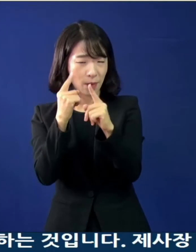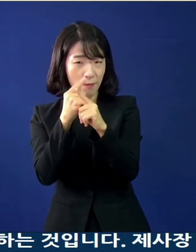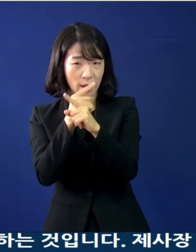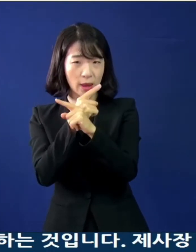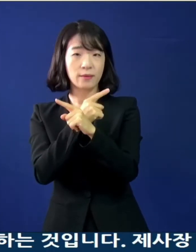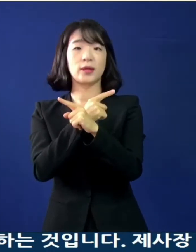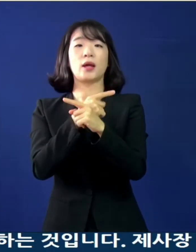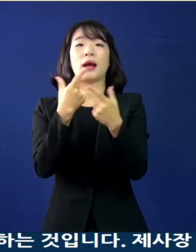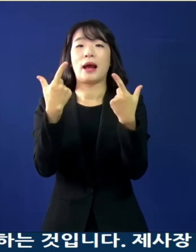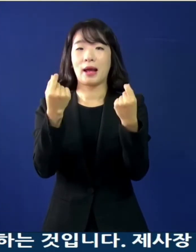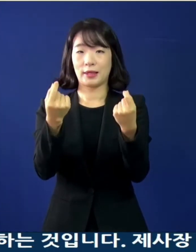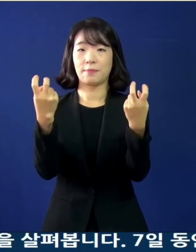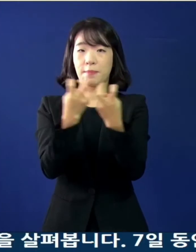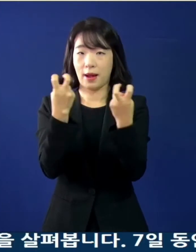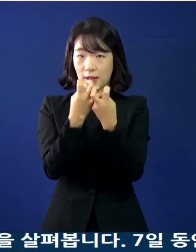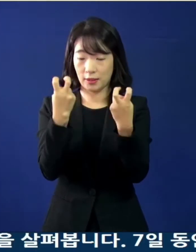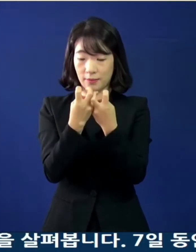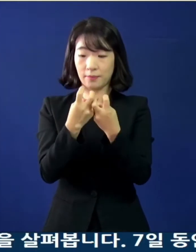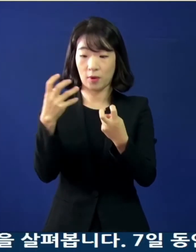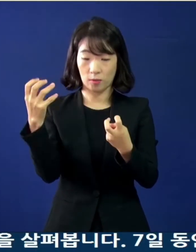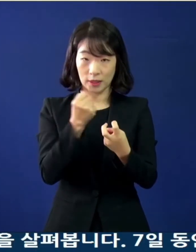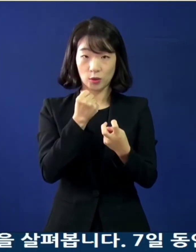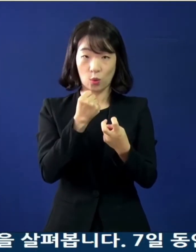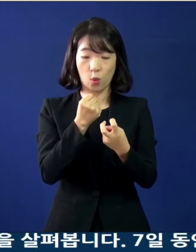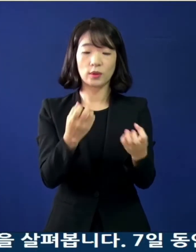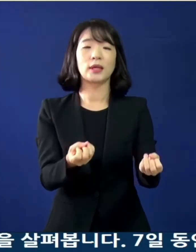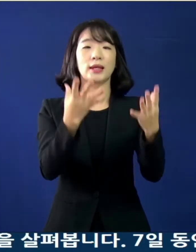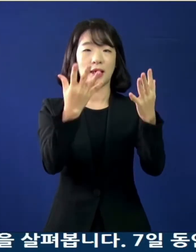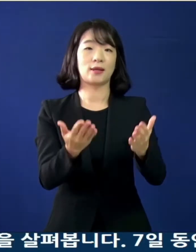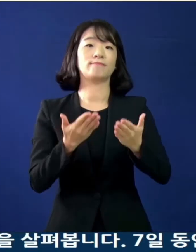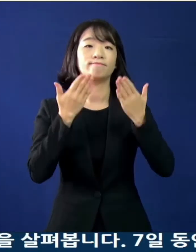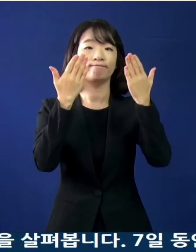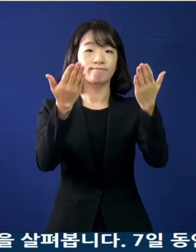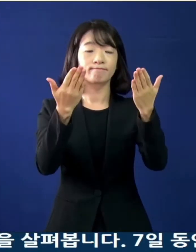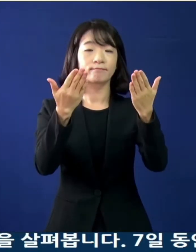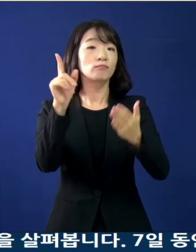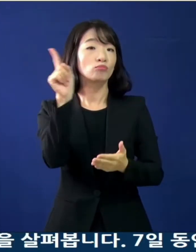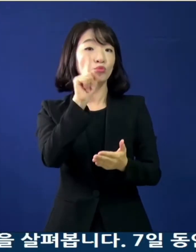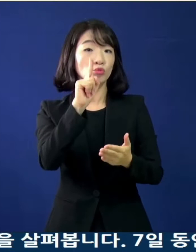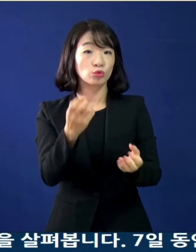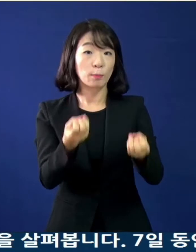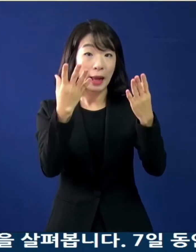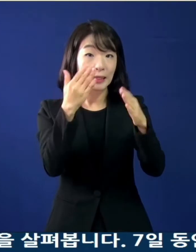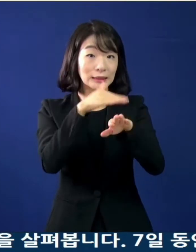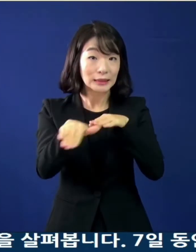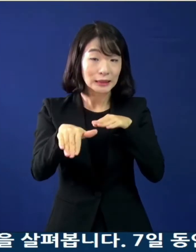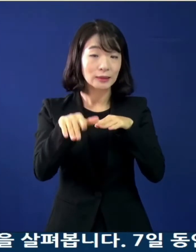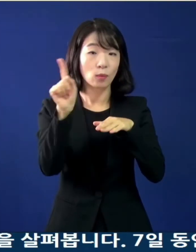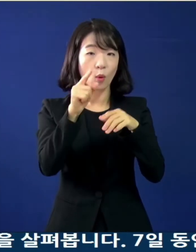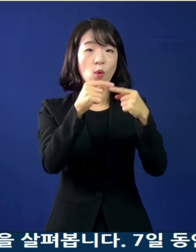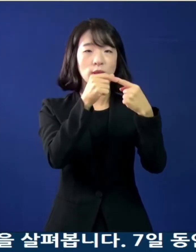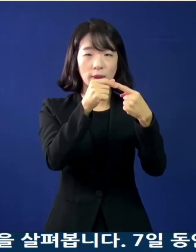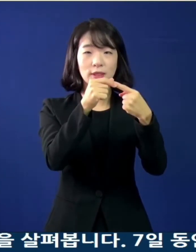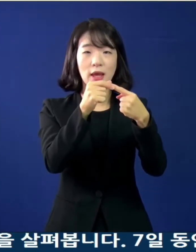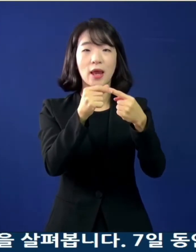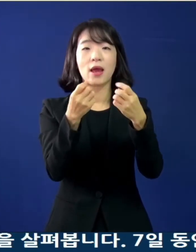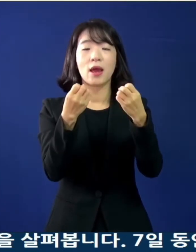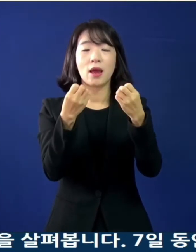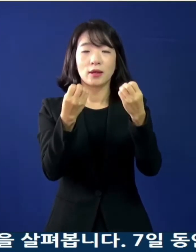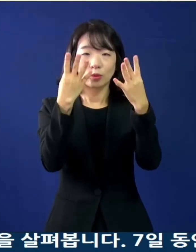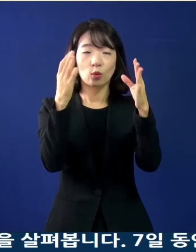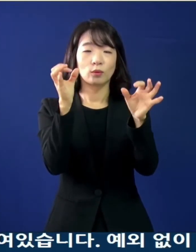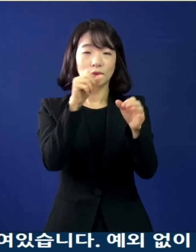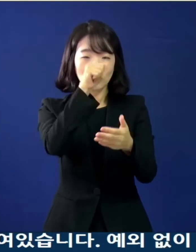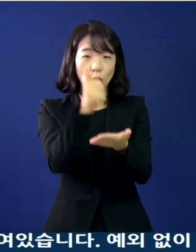똑같은 방식으로 제사를 드리는 겁니다. 어떤 방식이겠습니까? 제일 먼저 무슨 제사 드리겠습니까? 속죄제 드리고, 두 번째